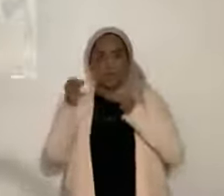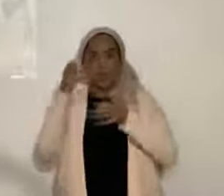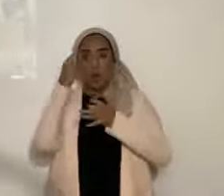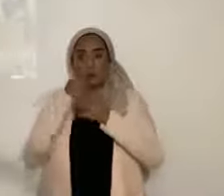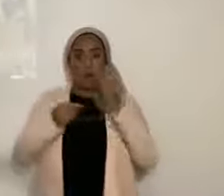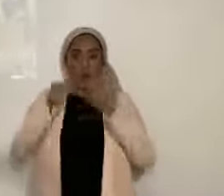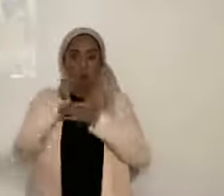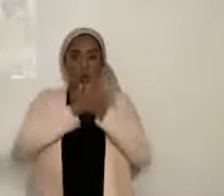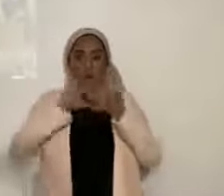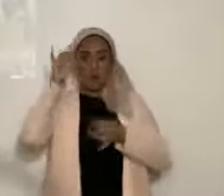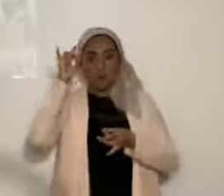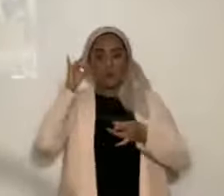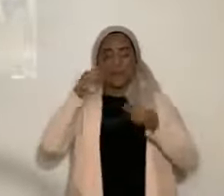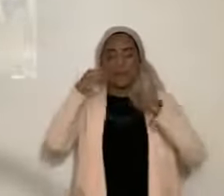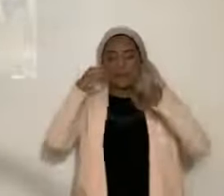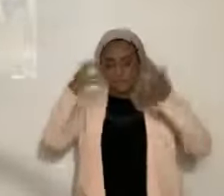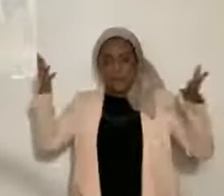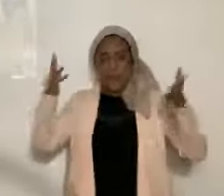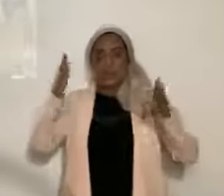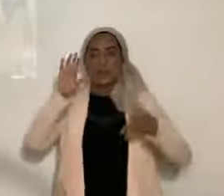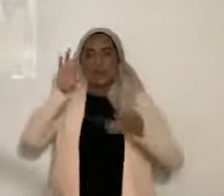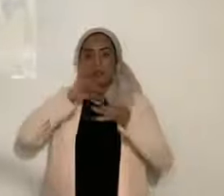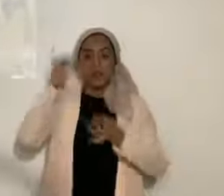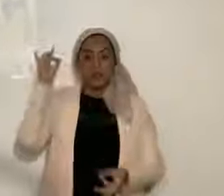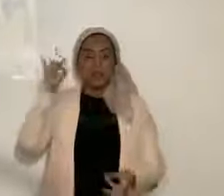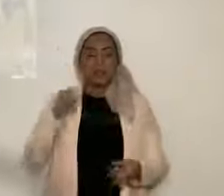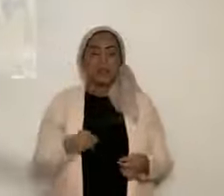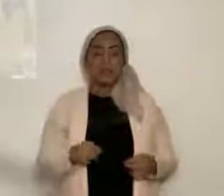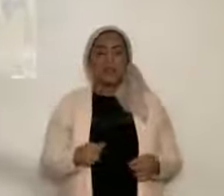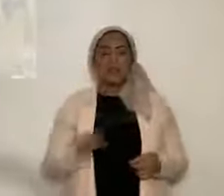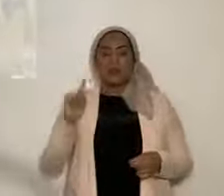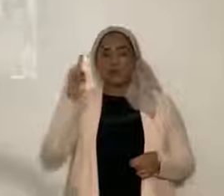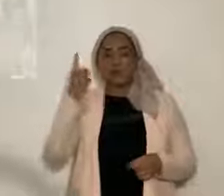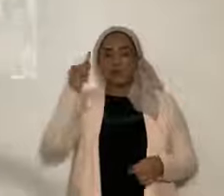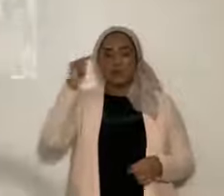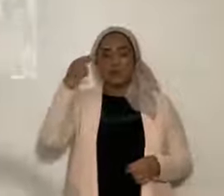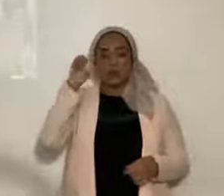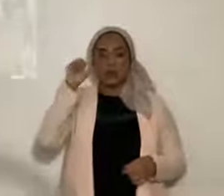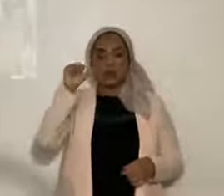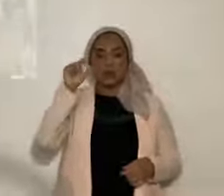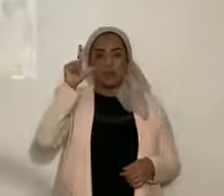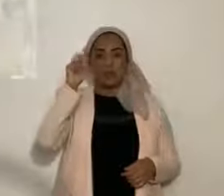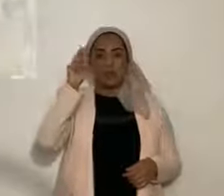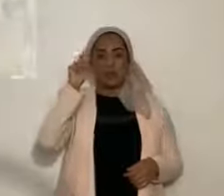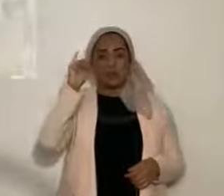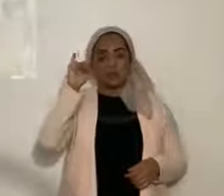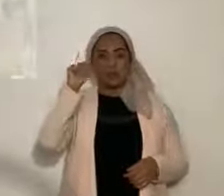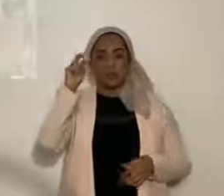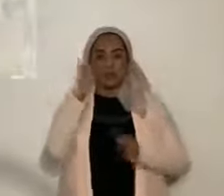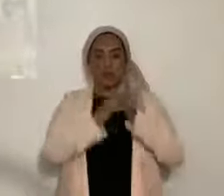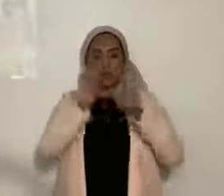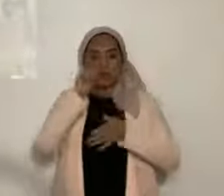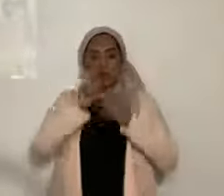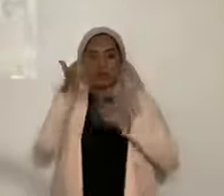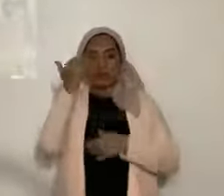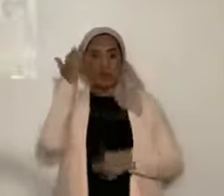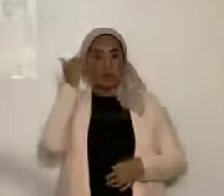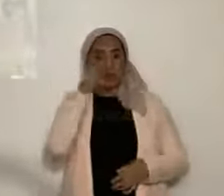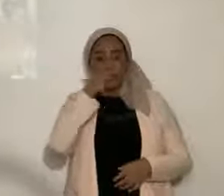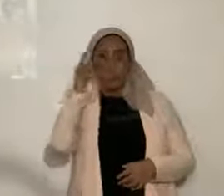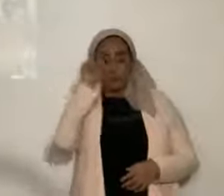Ruach HaKodesh les dictó a su espíritu. 1 Tesalonicenses 4:15. Por eso tú tienes que